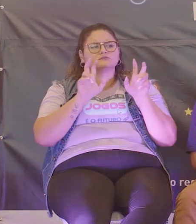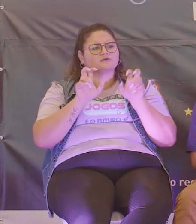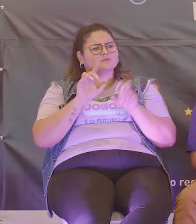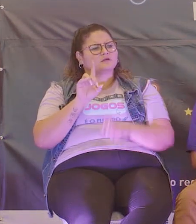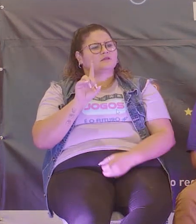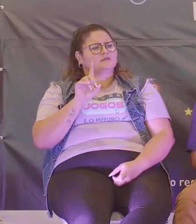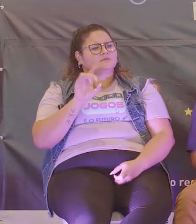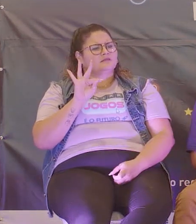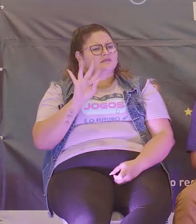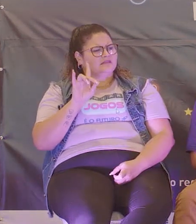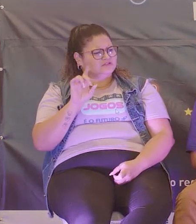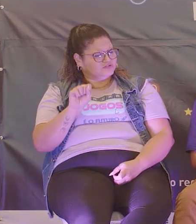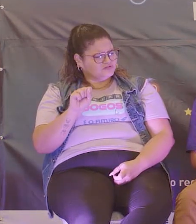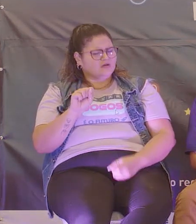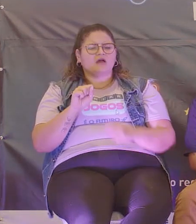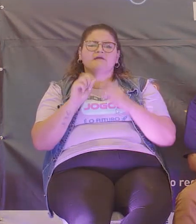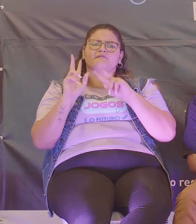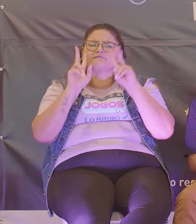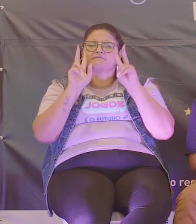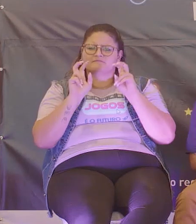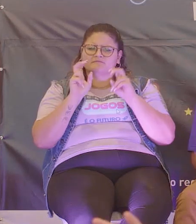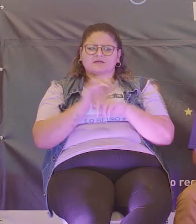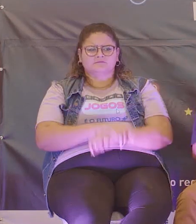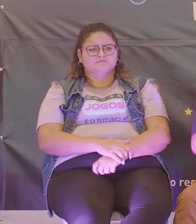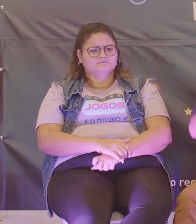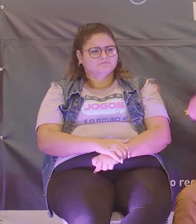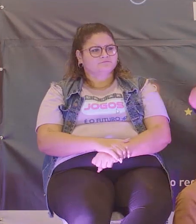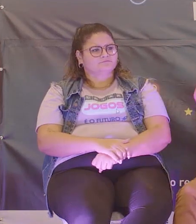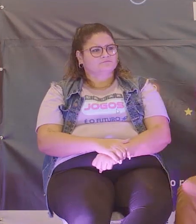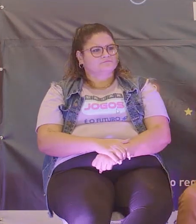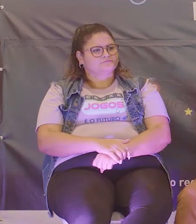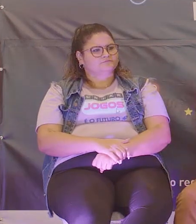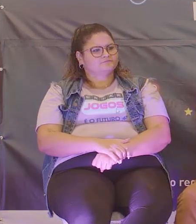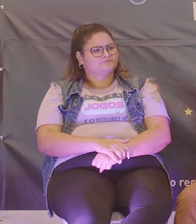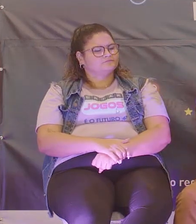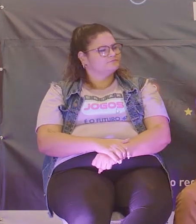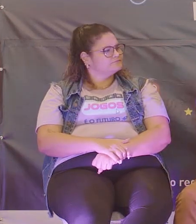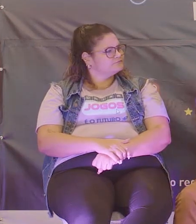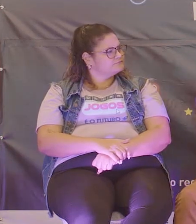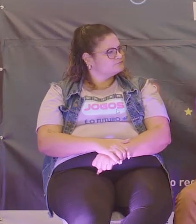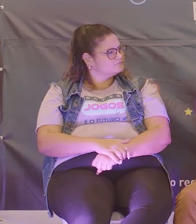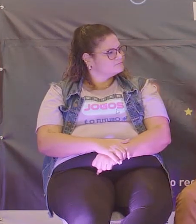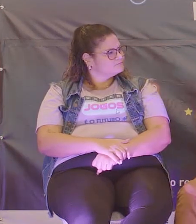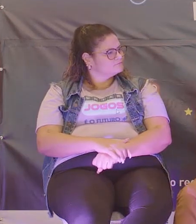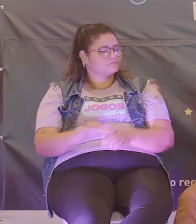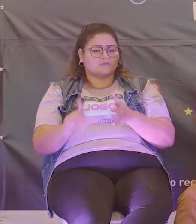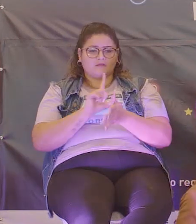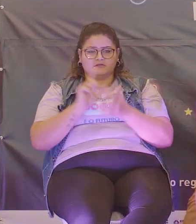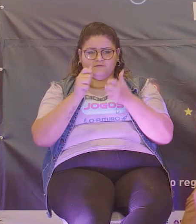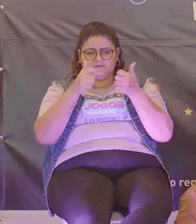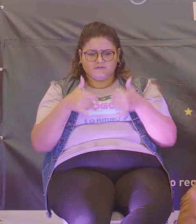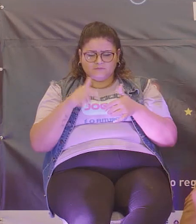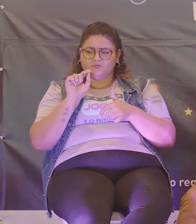gente aí, mais de novidade aí, cara, além do irmão do Jorel. Um pouco antes eu queria comentar um pouco sobre o que você falou antes, que eu acho que